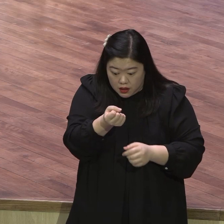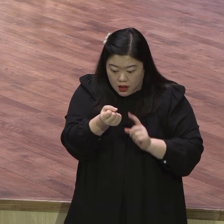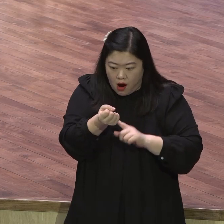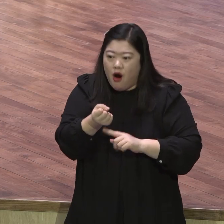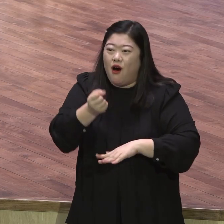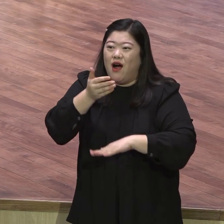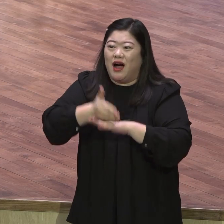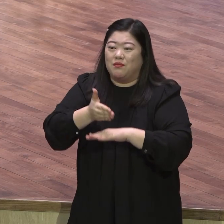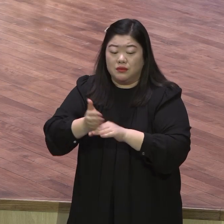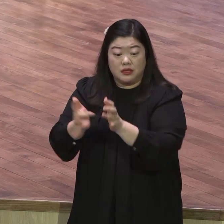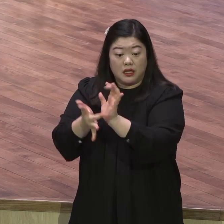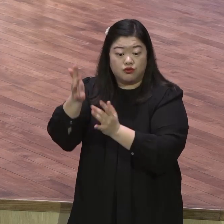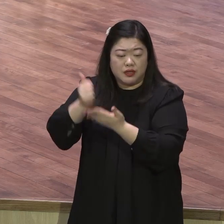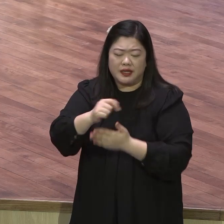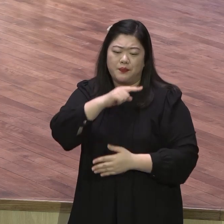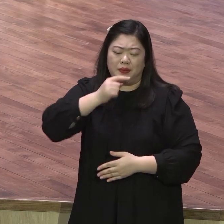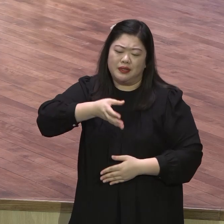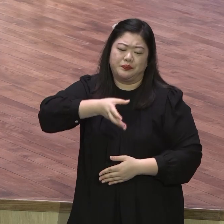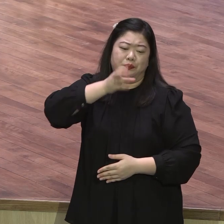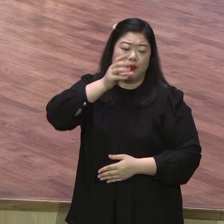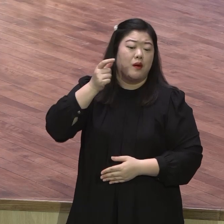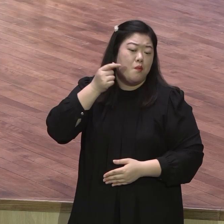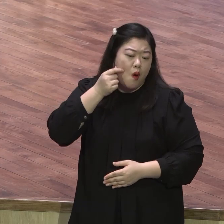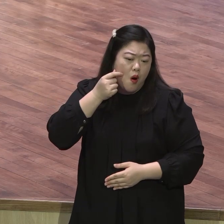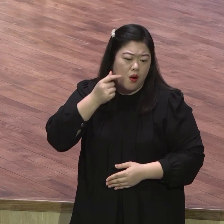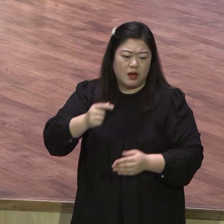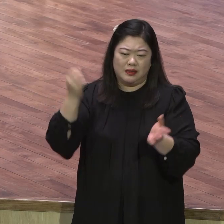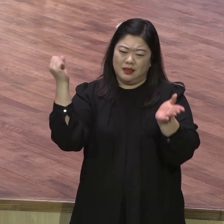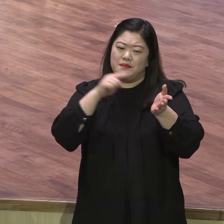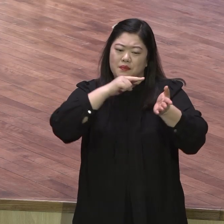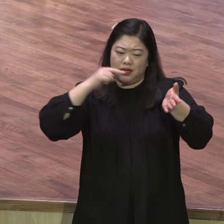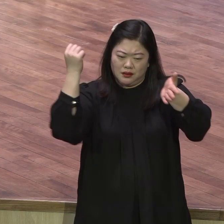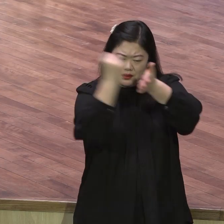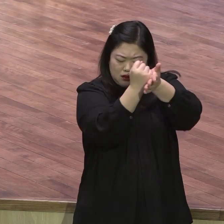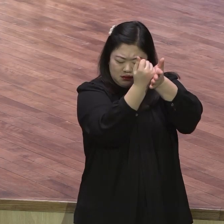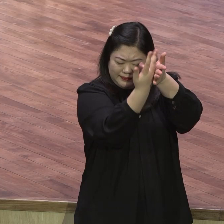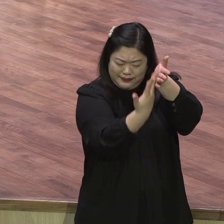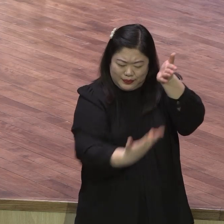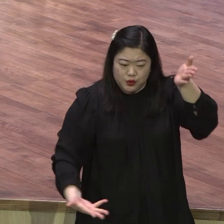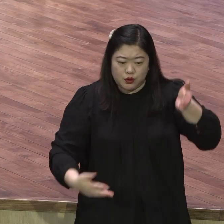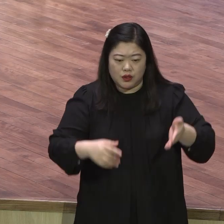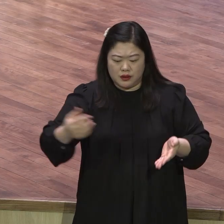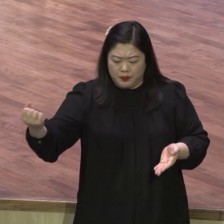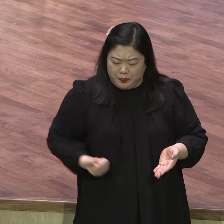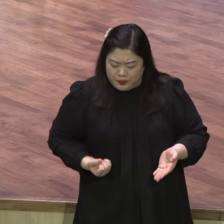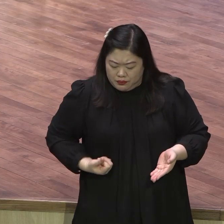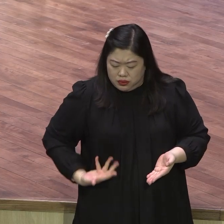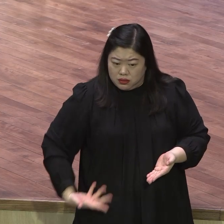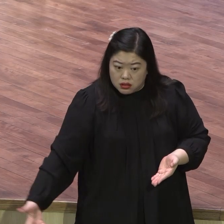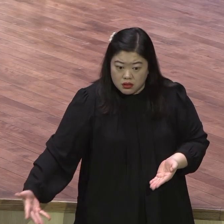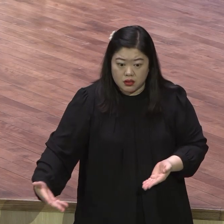온몸이 다 찢기고 물 한 방울 남기지 않고 피 한 방울 남기지 않고 우리 대신 저주받은 이유가 뭐냐.